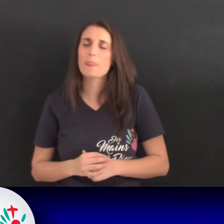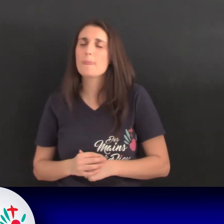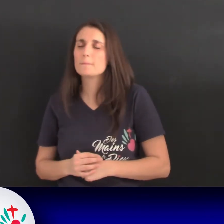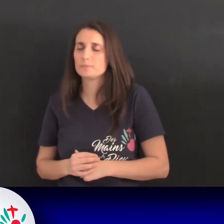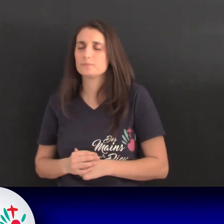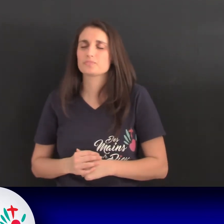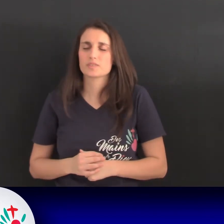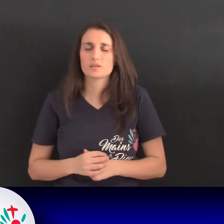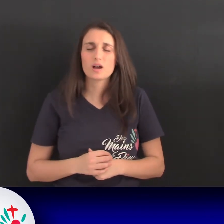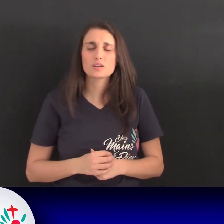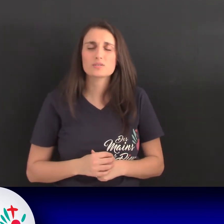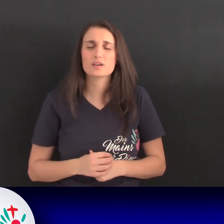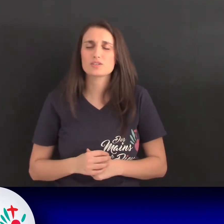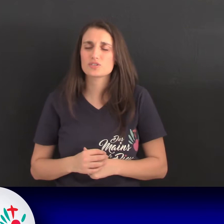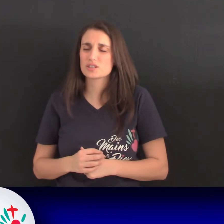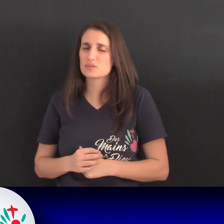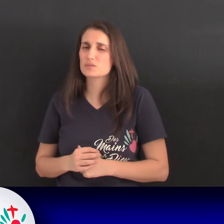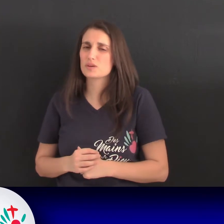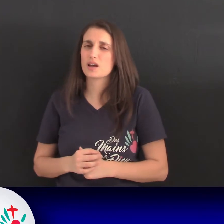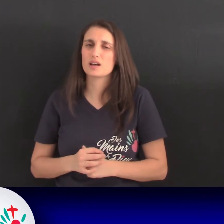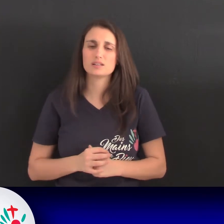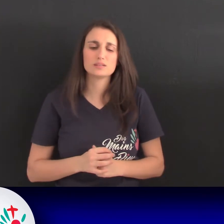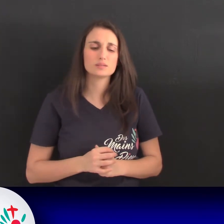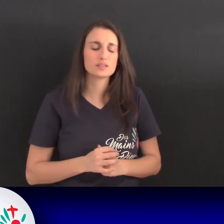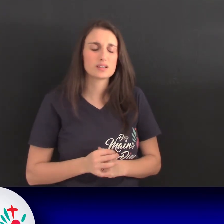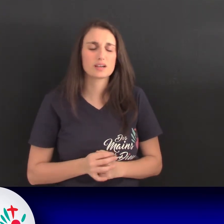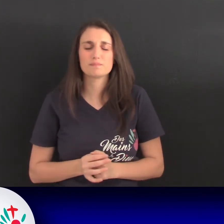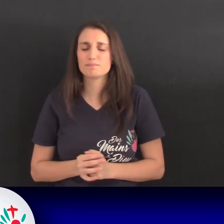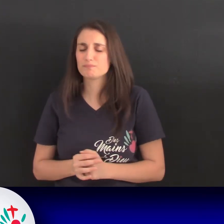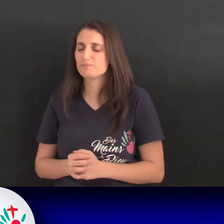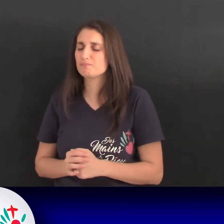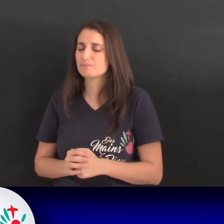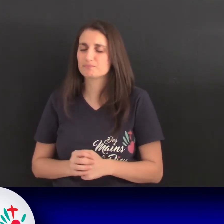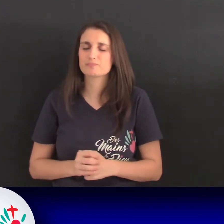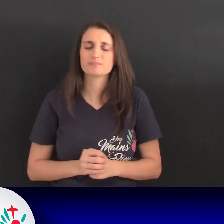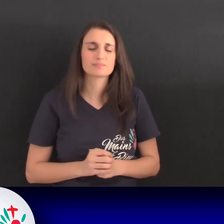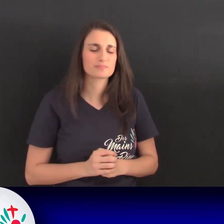alléluia. Merci Jésus.